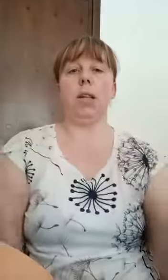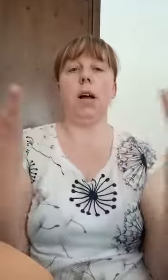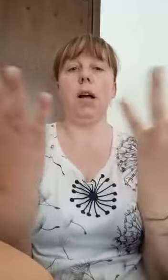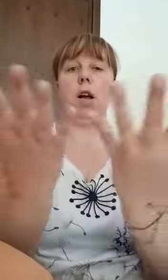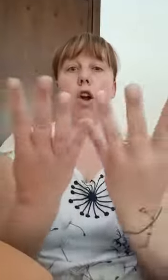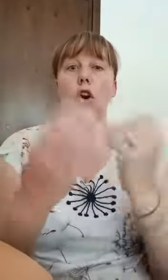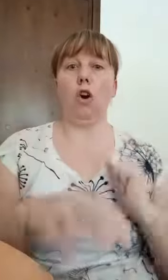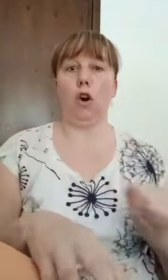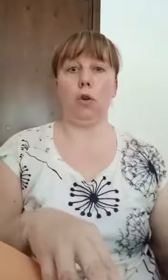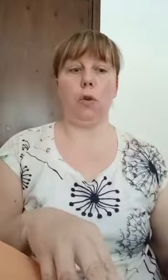l'orto